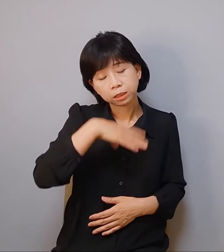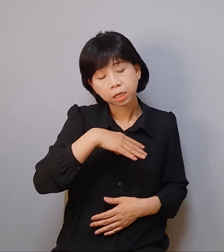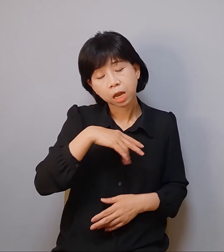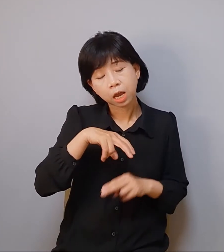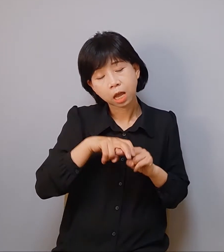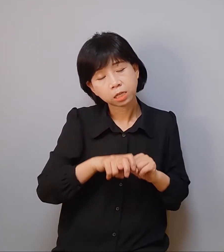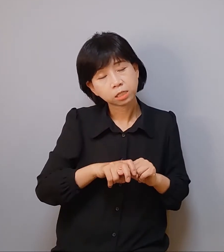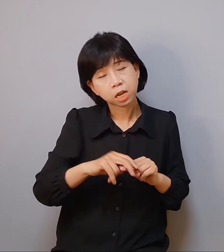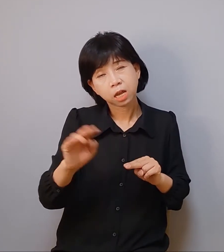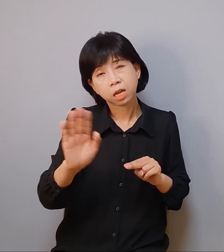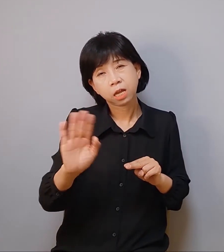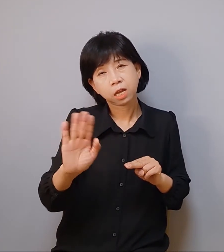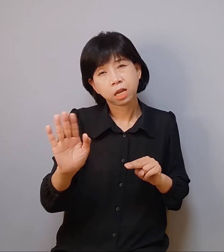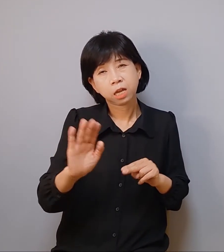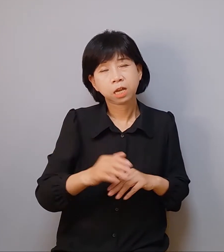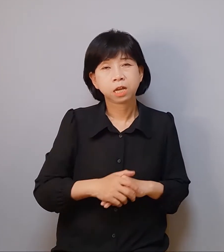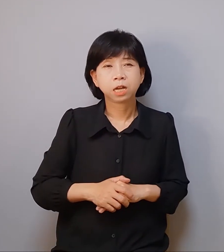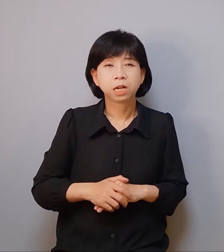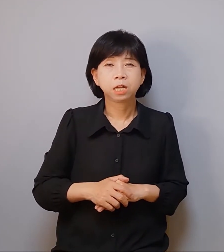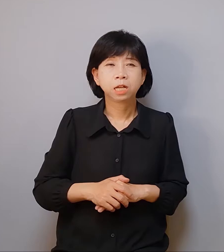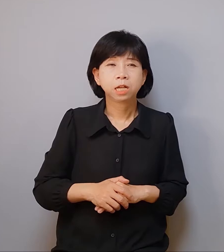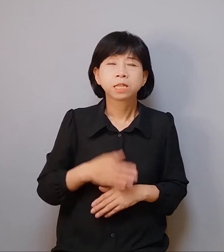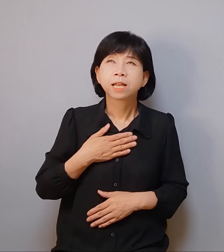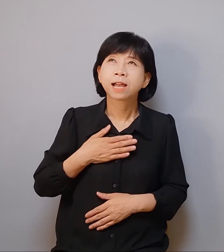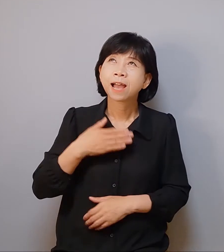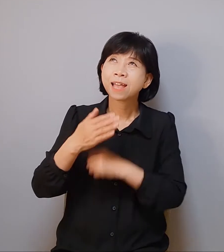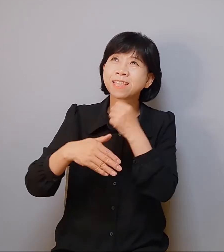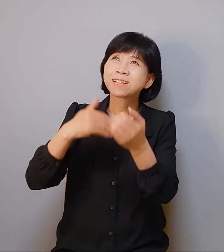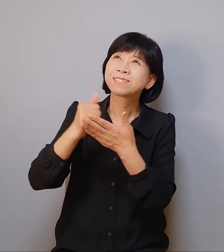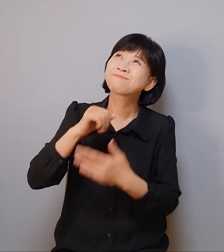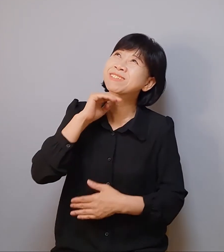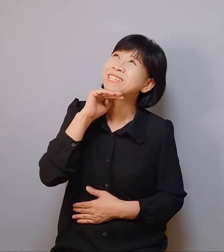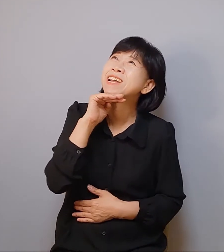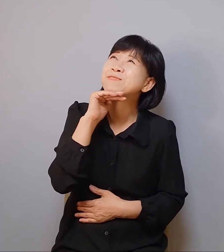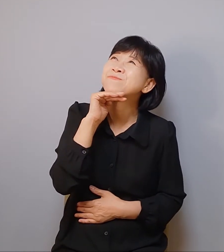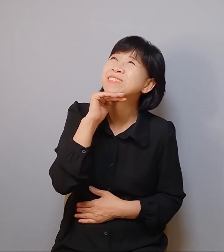아닙니다. 내가 하나님을 기다리겠습니다.